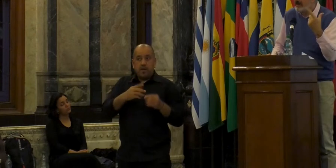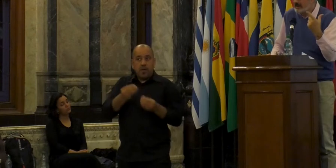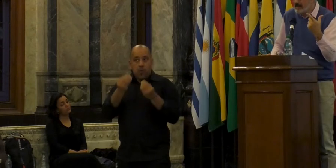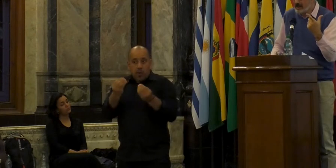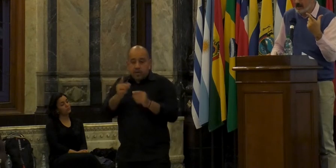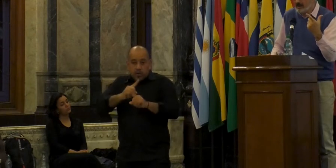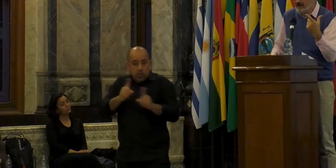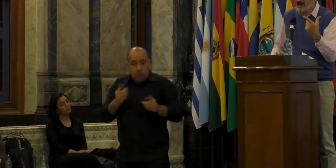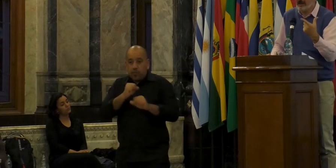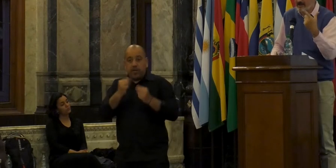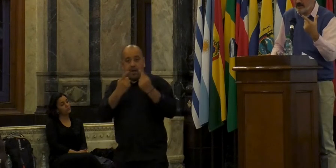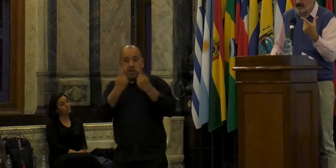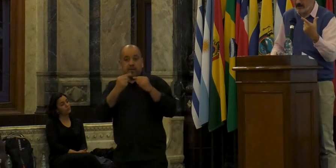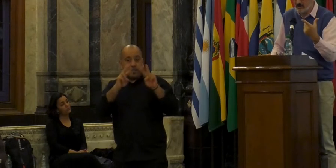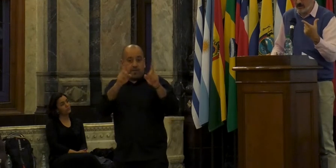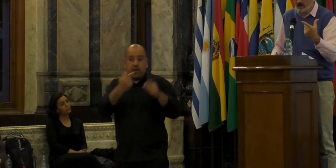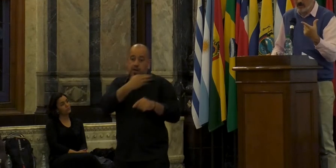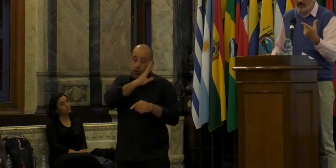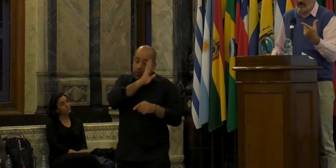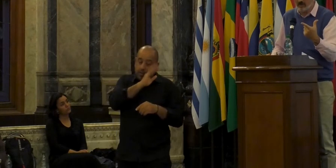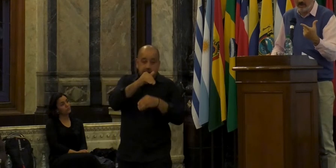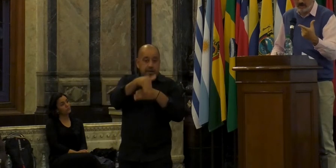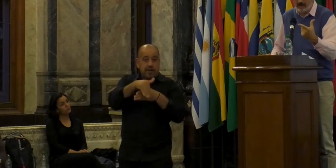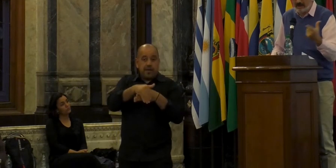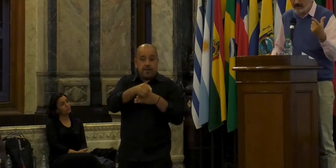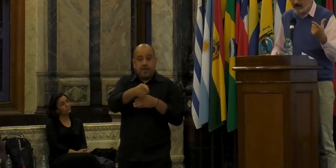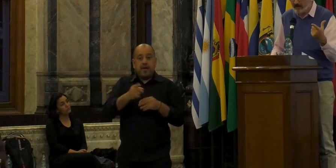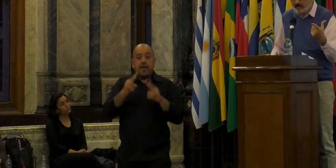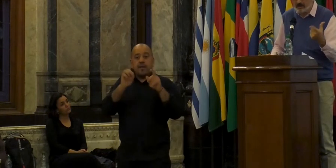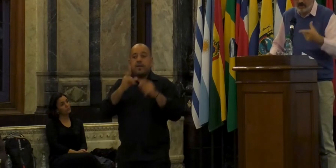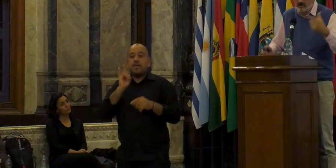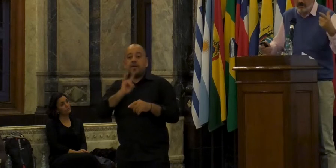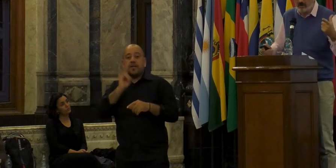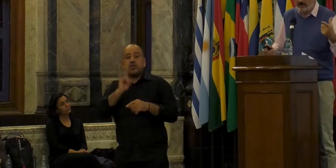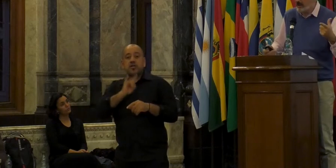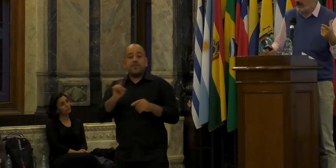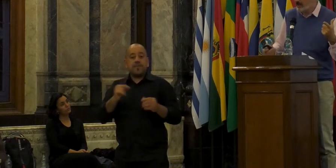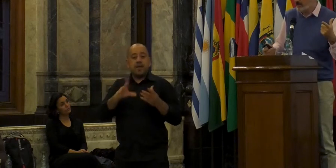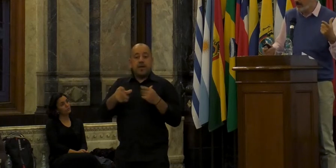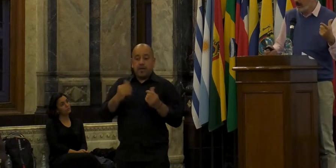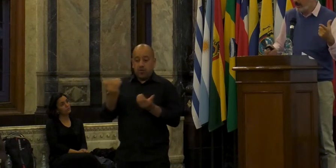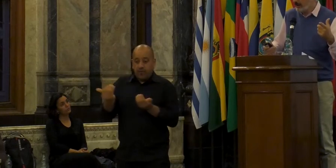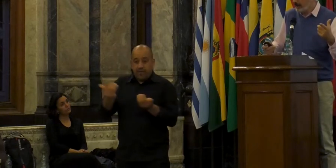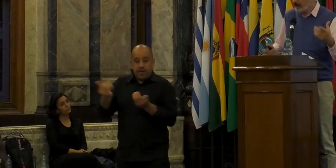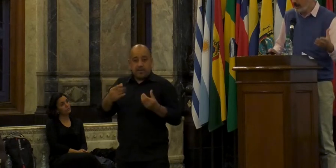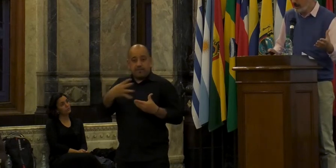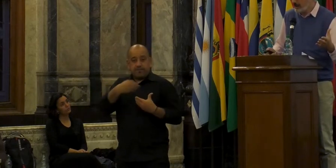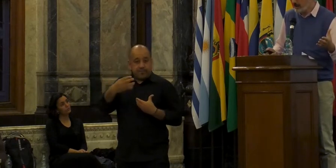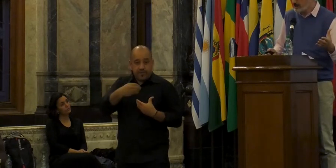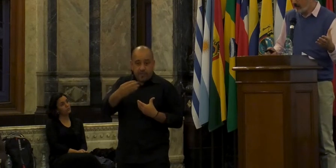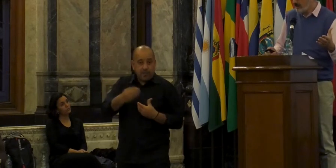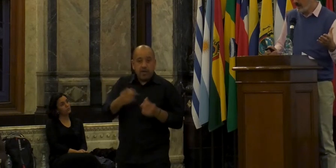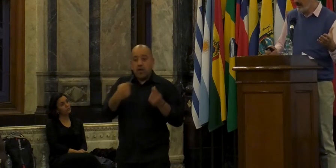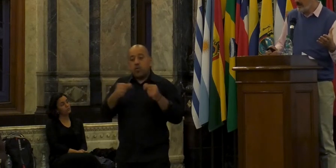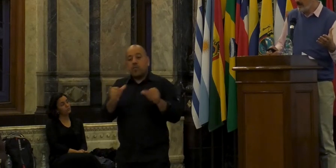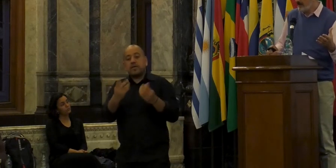no pertinencia de hablar de las siestas o de cómo o de la leche que beben los niños o de lo que sea, o de cómo